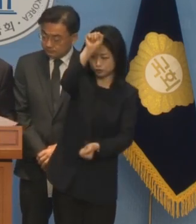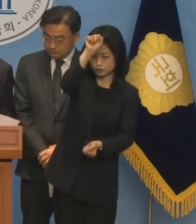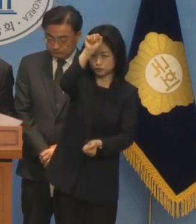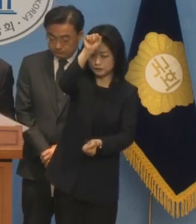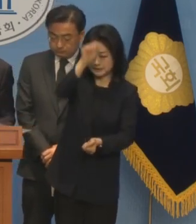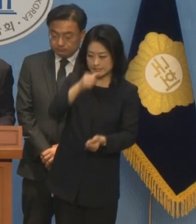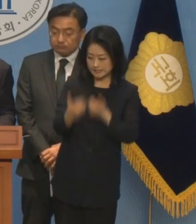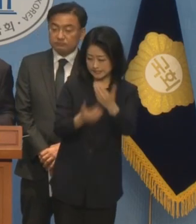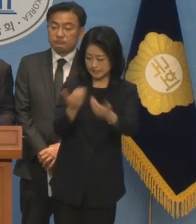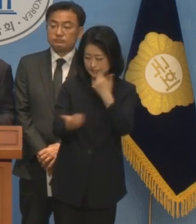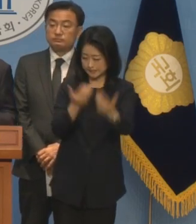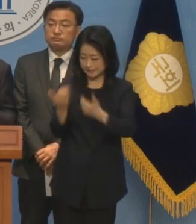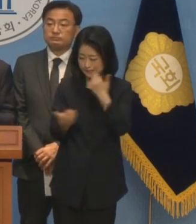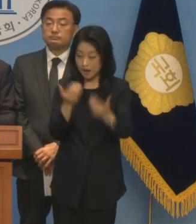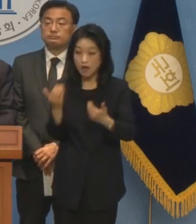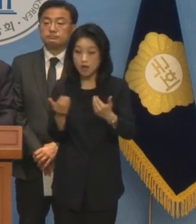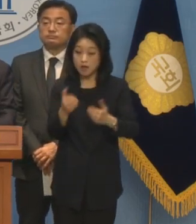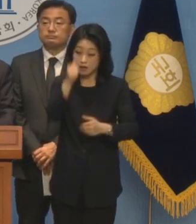두발에